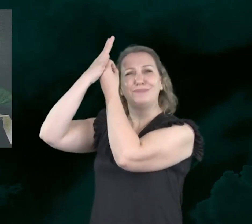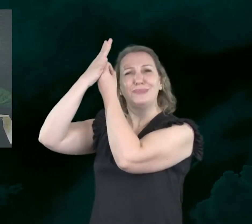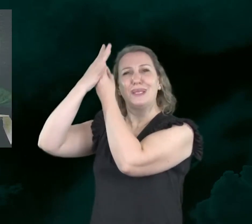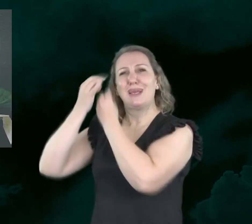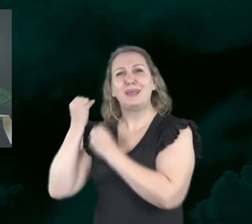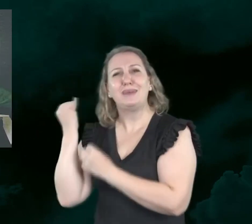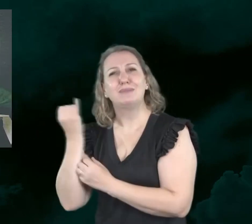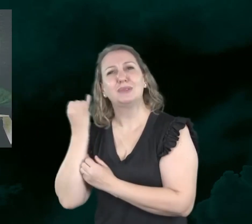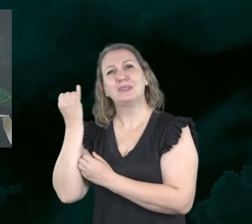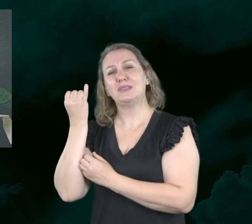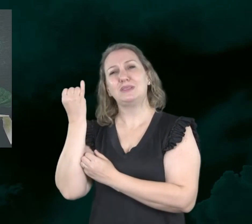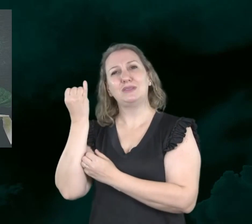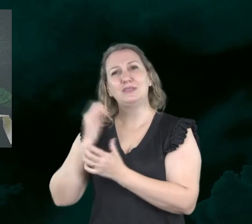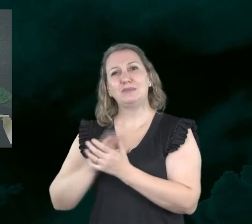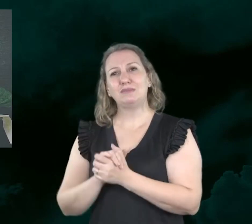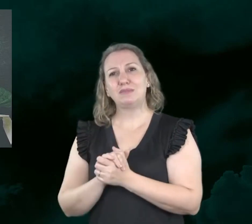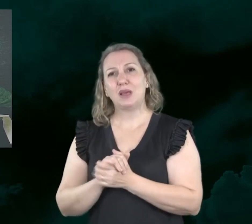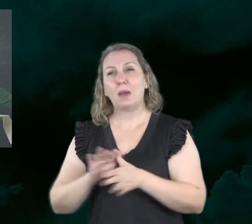ou um pouco mais.